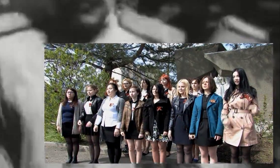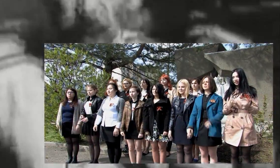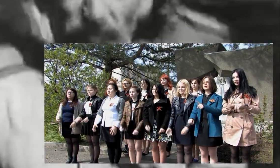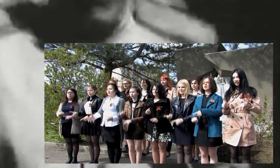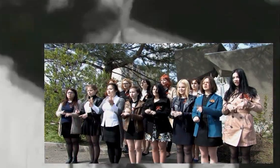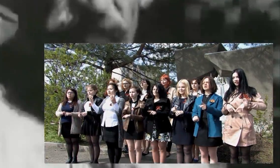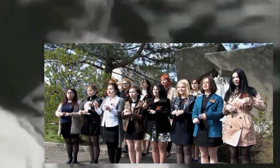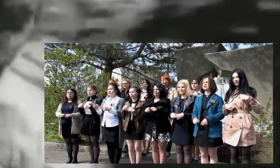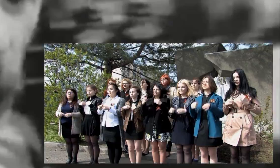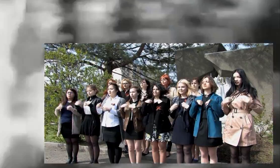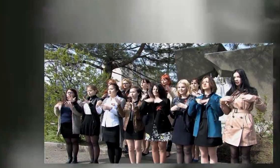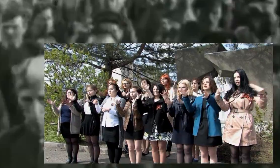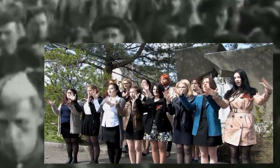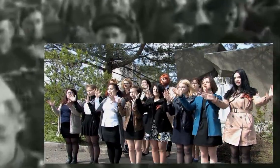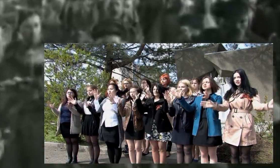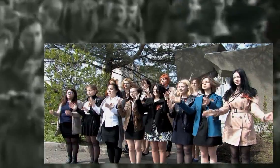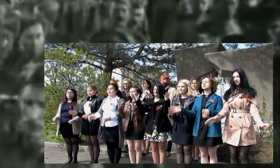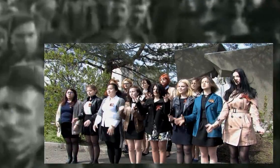пропах. Это